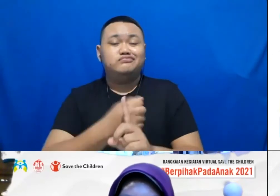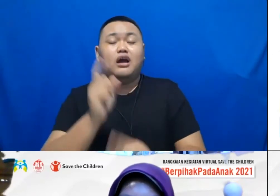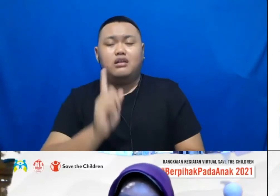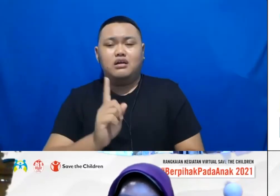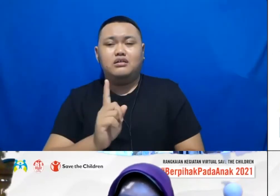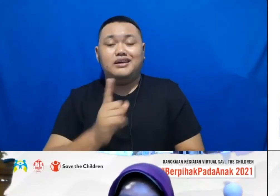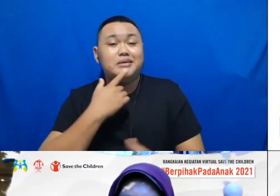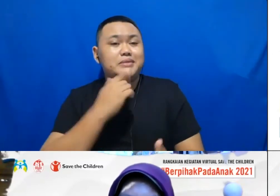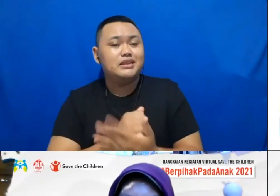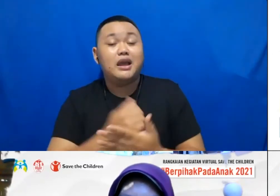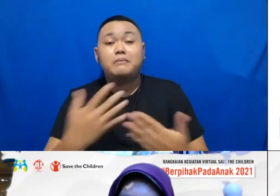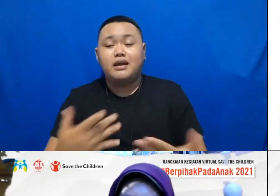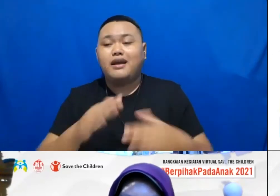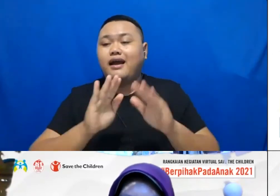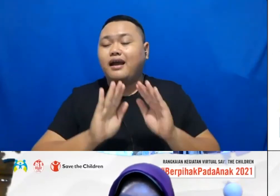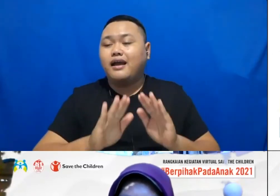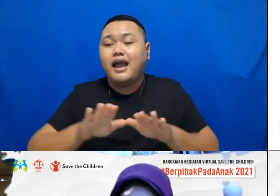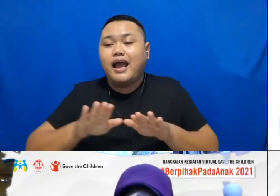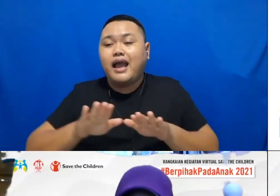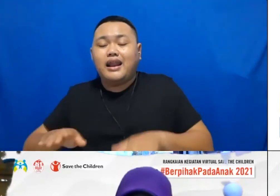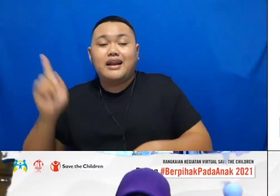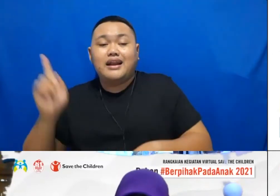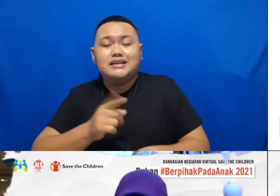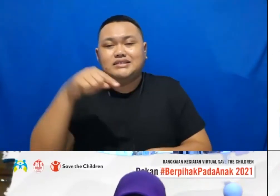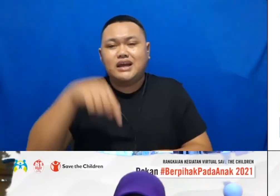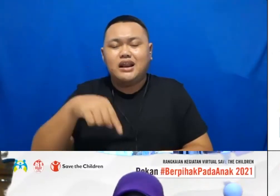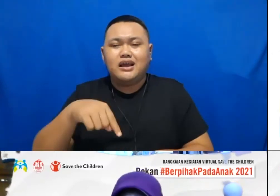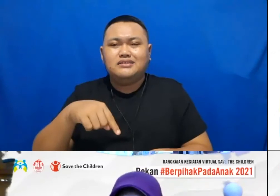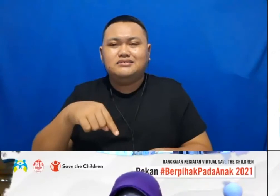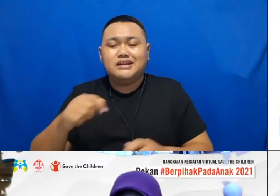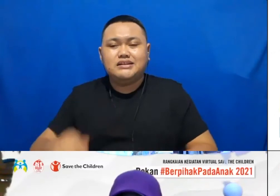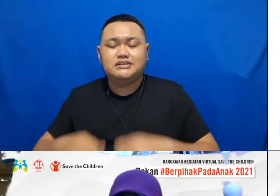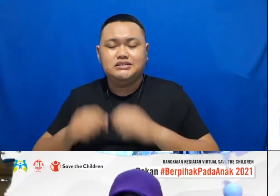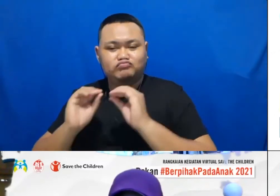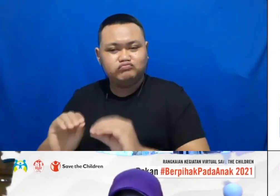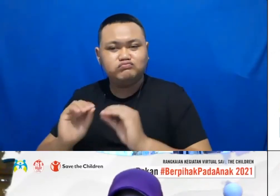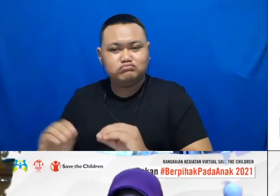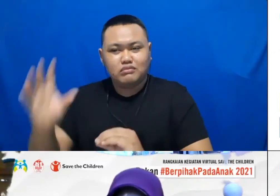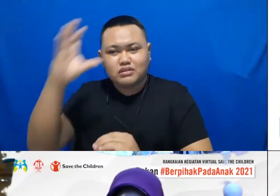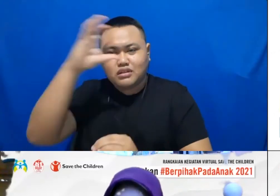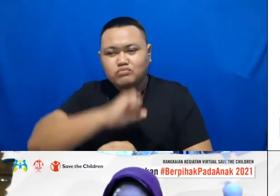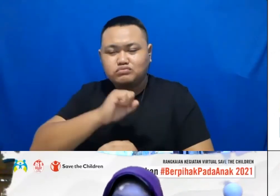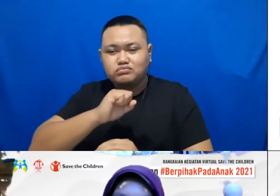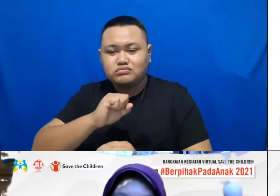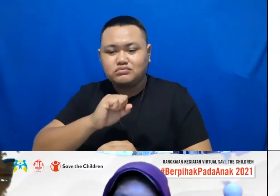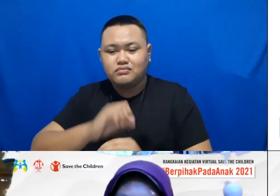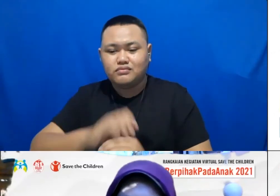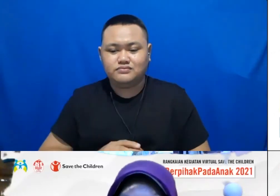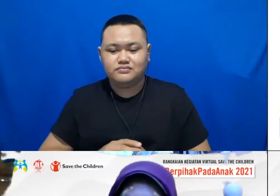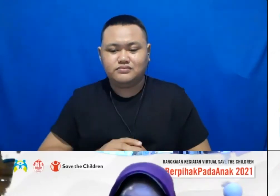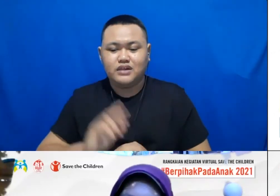oleh mereka ketika mereka berada di dalam ruang kelas. Nah, sebagai contoh misalkan